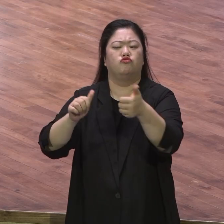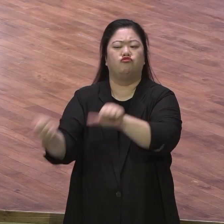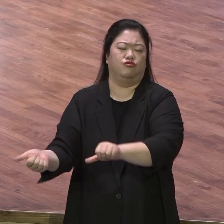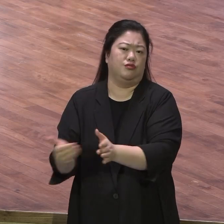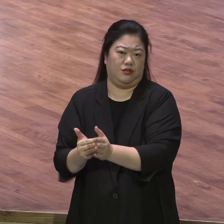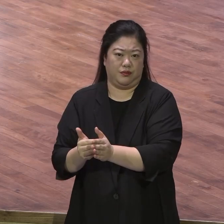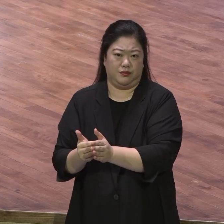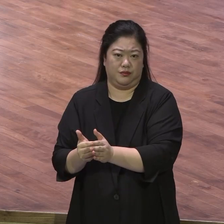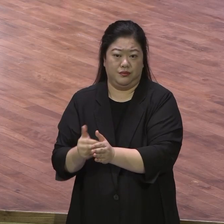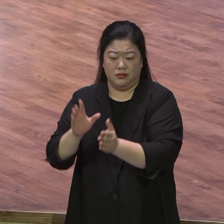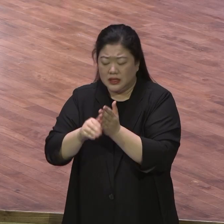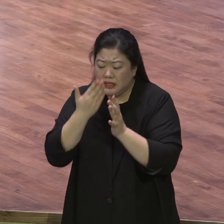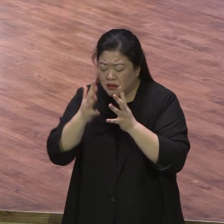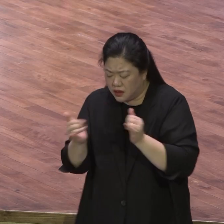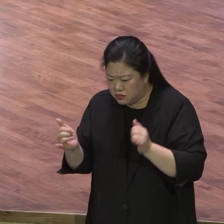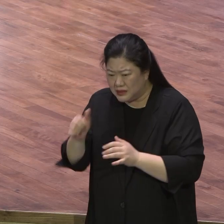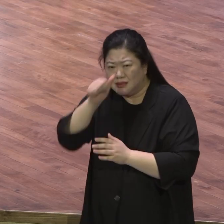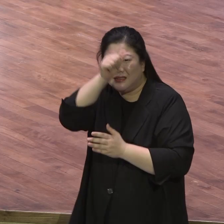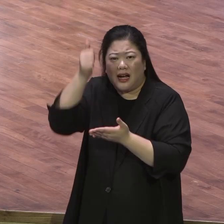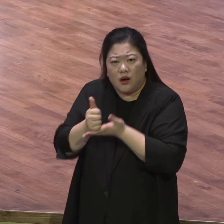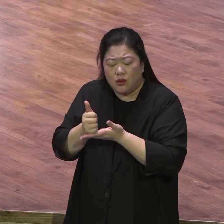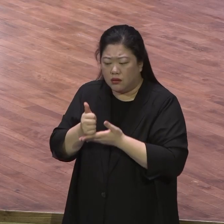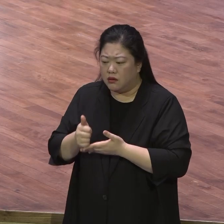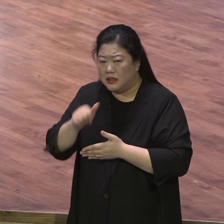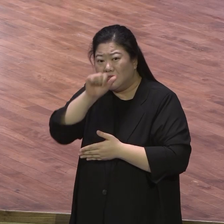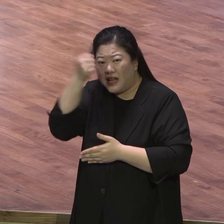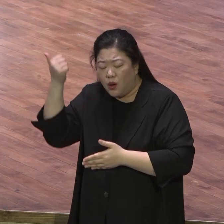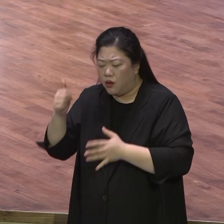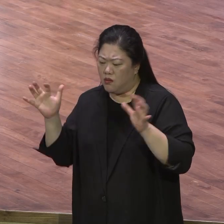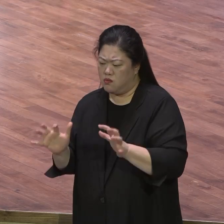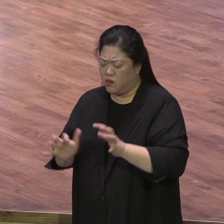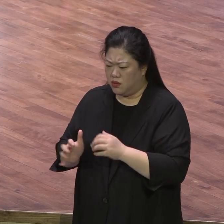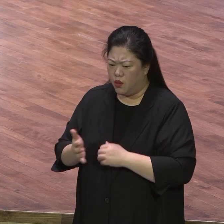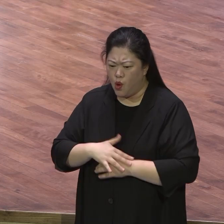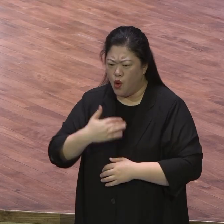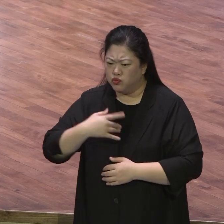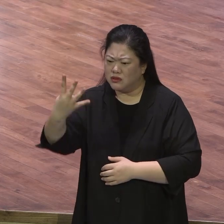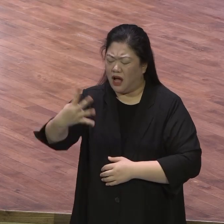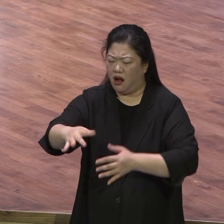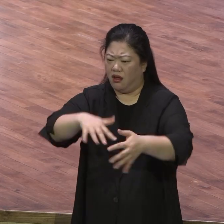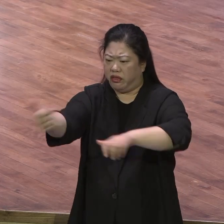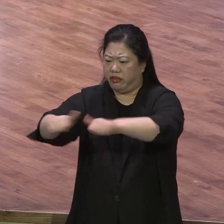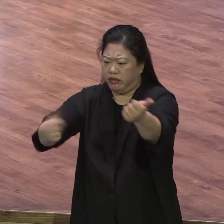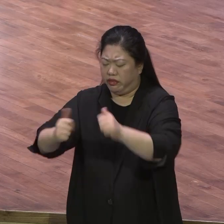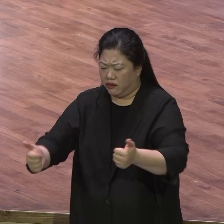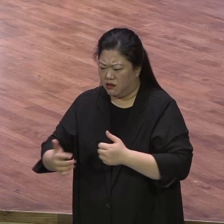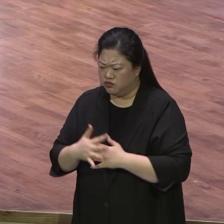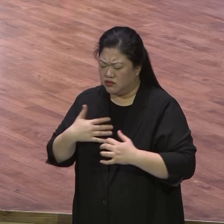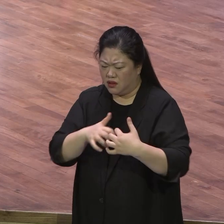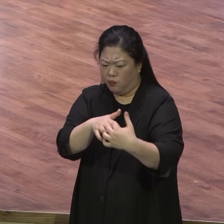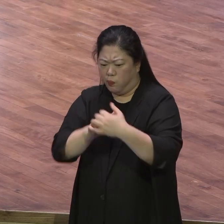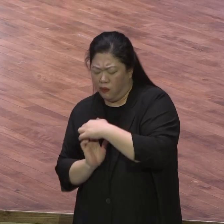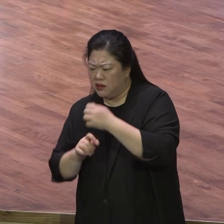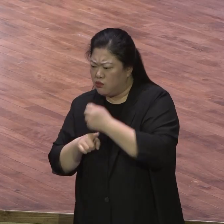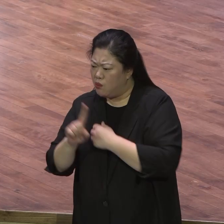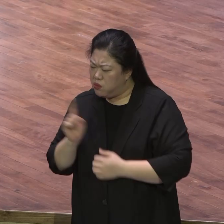모여가지고 전투에 진 이유를 분석해서 왜 우리가 전투에 졌을까 분석했는데 여호와의